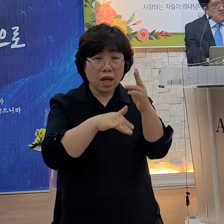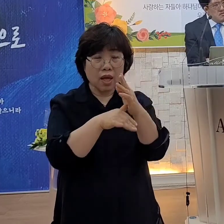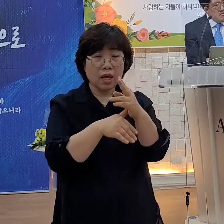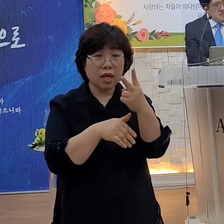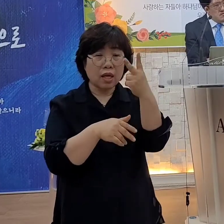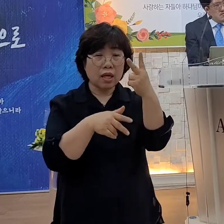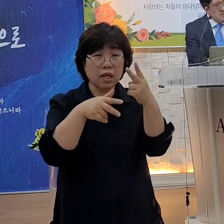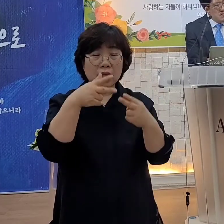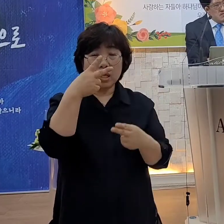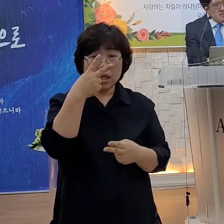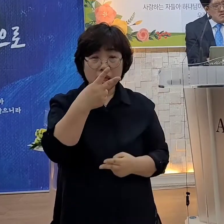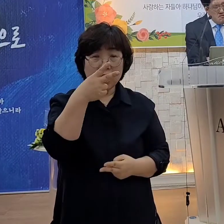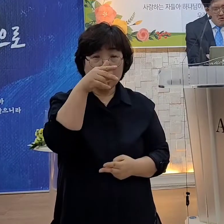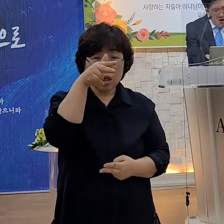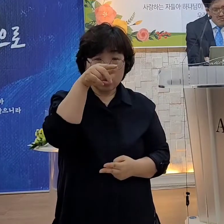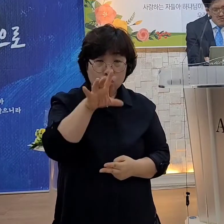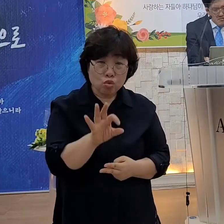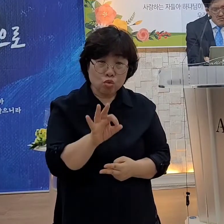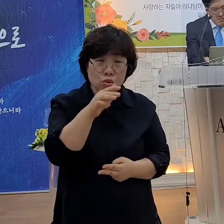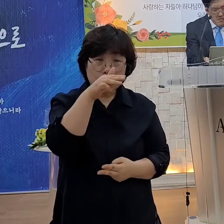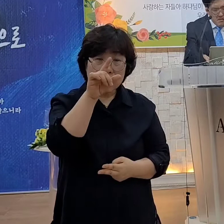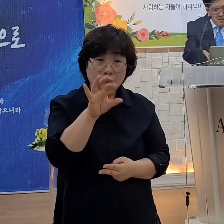화음.